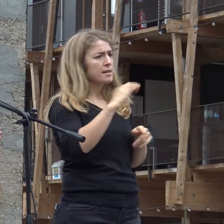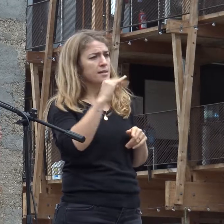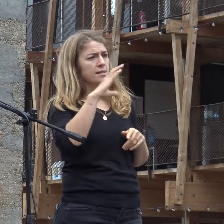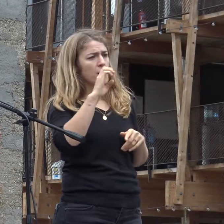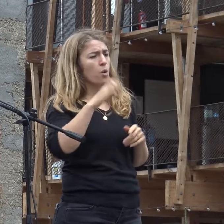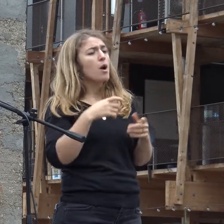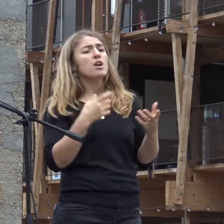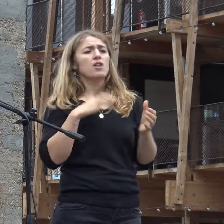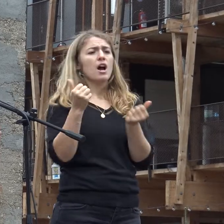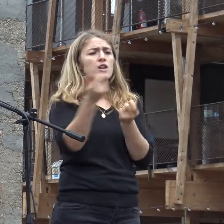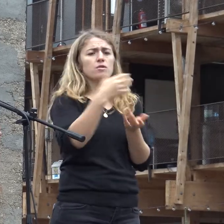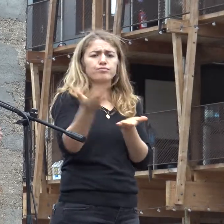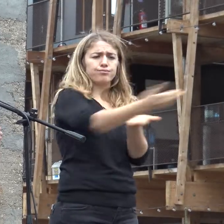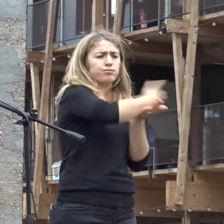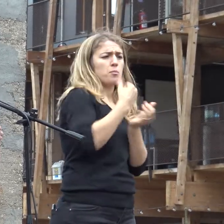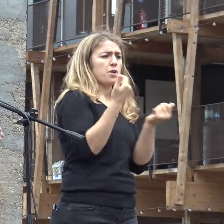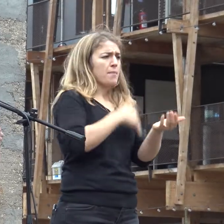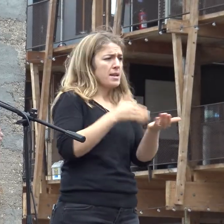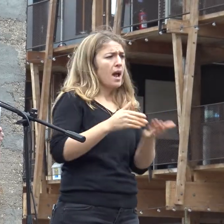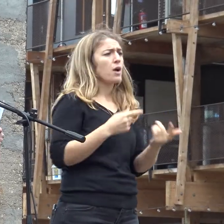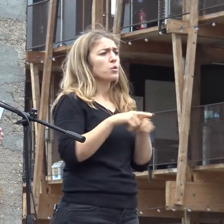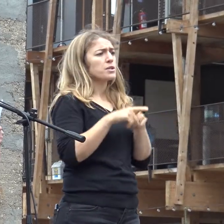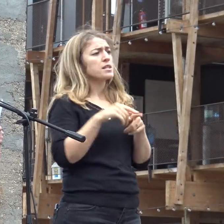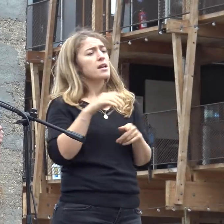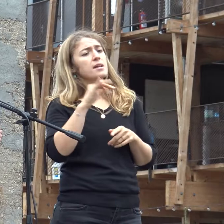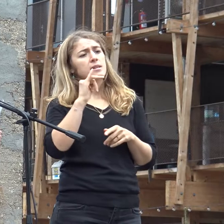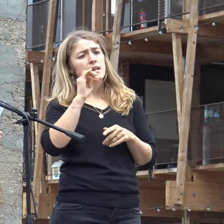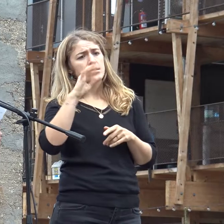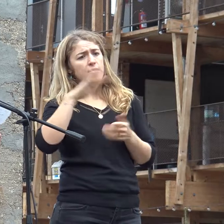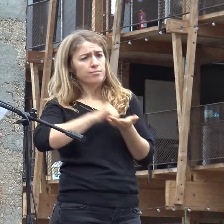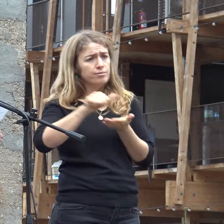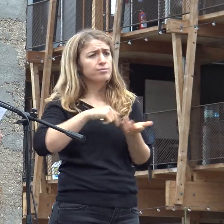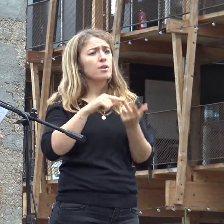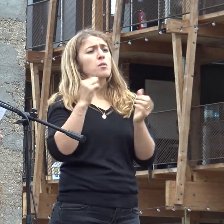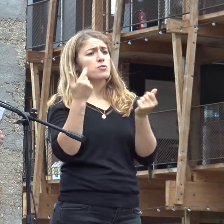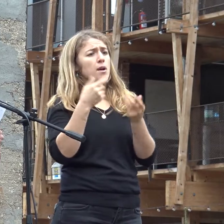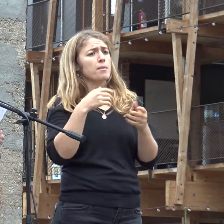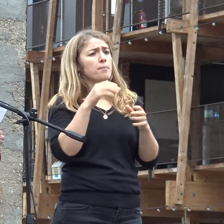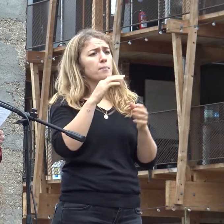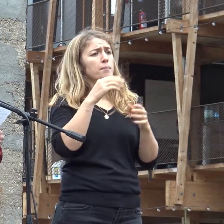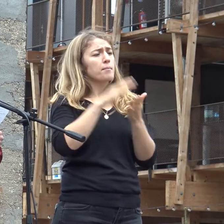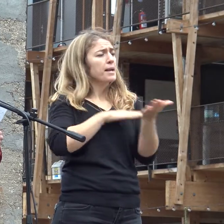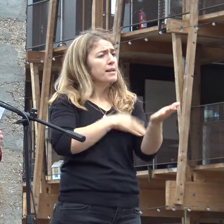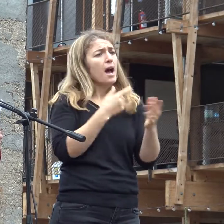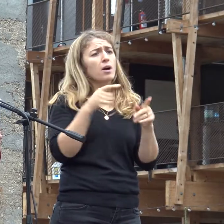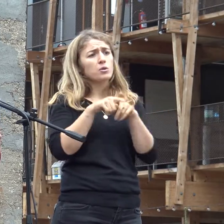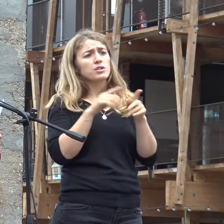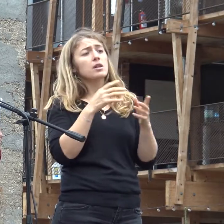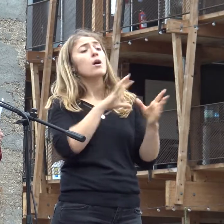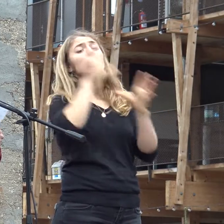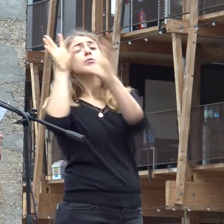la suppression de l'ISF et l'évasion fiscale. Près de 130 milliards sont détournés.